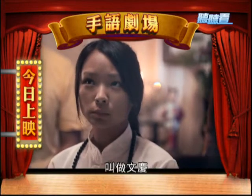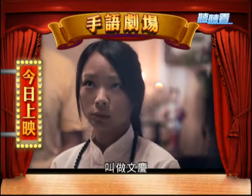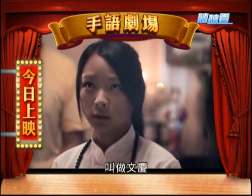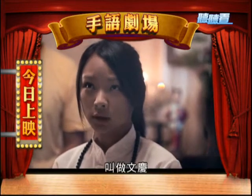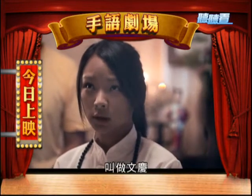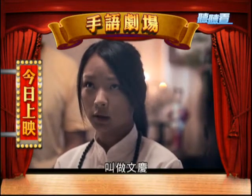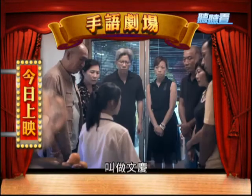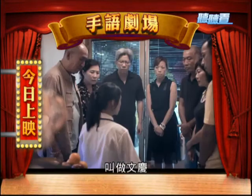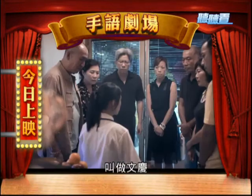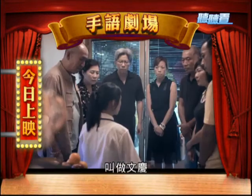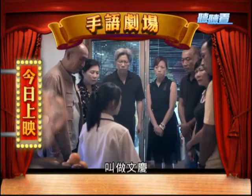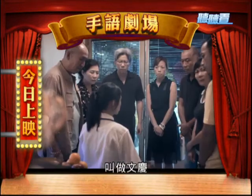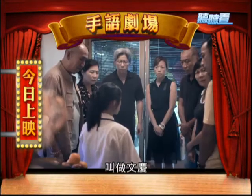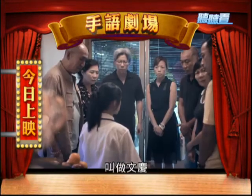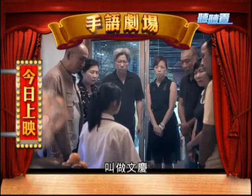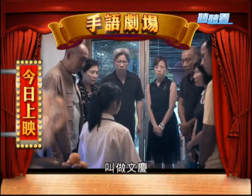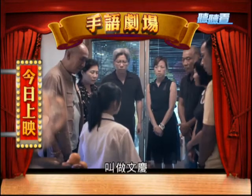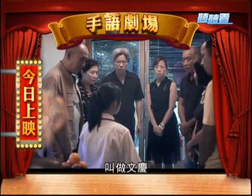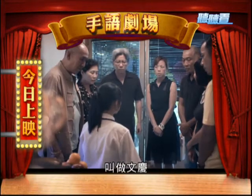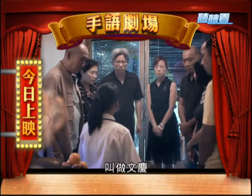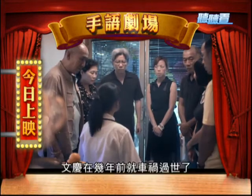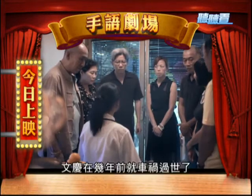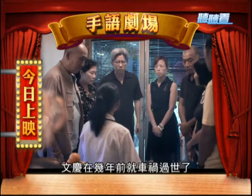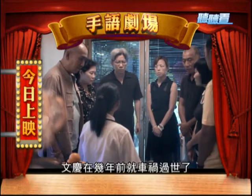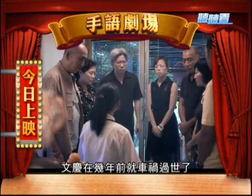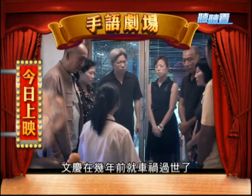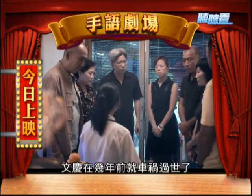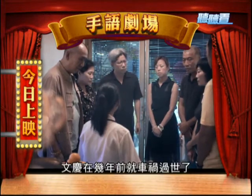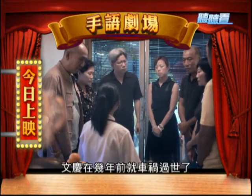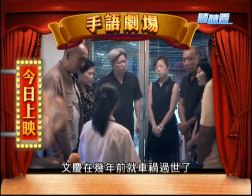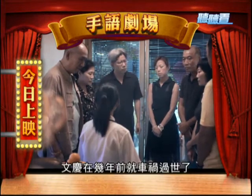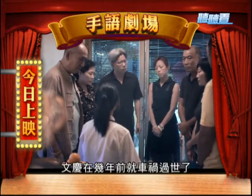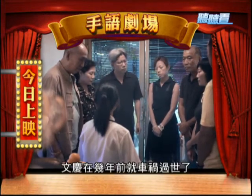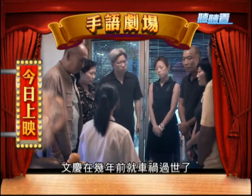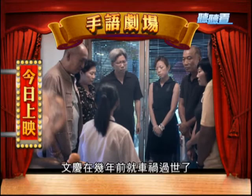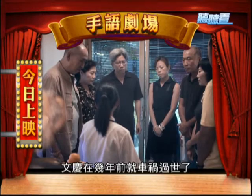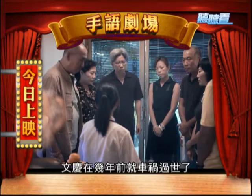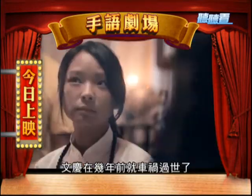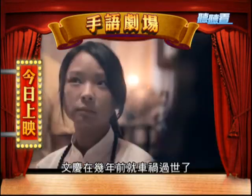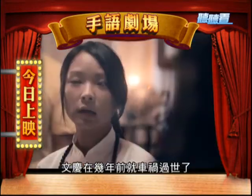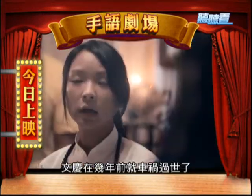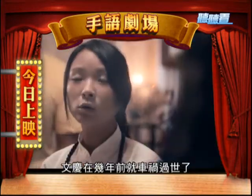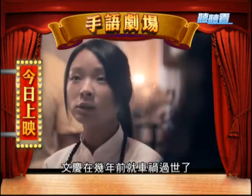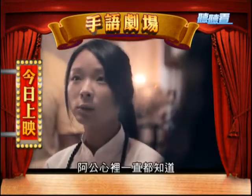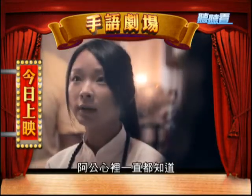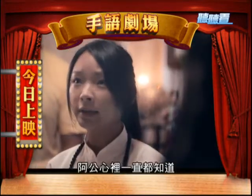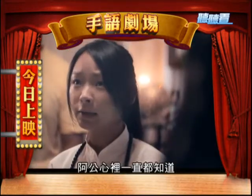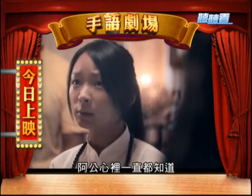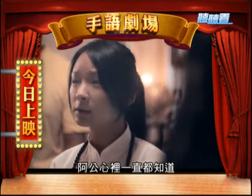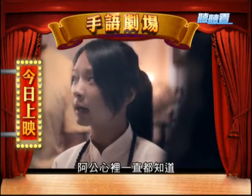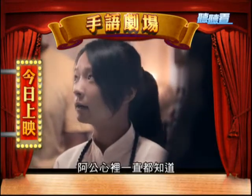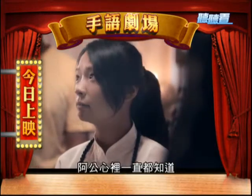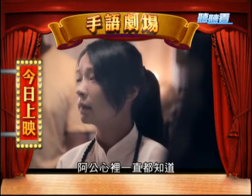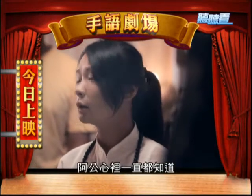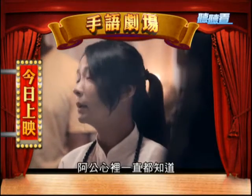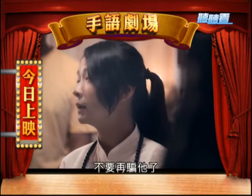文庆，文庆伫咧几落年前就超死去啊。阿公心肝内底拢知，莫阁骗